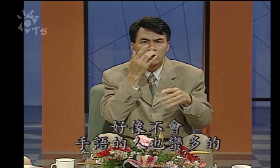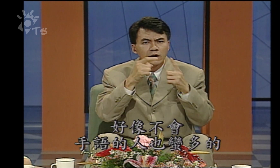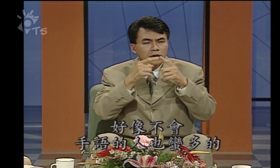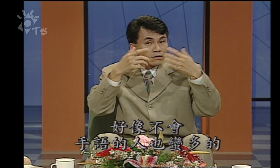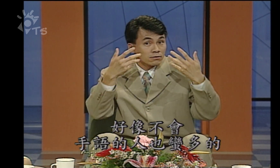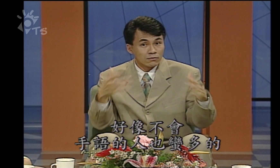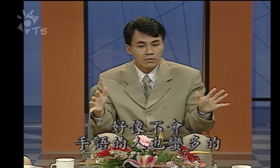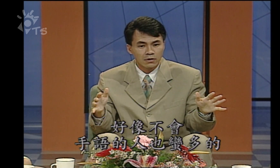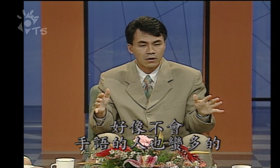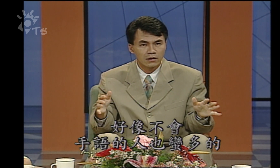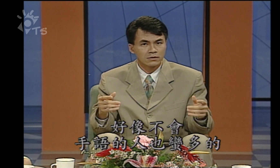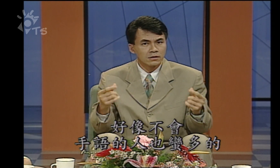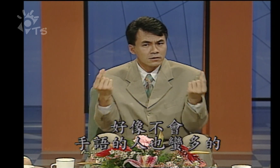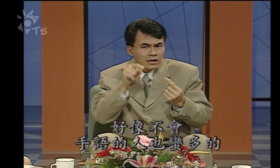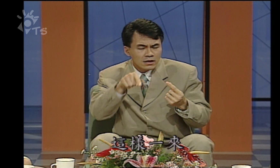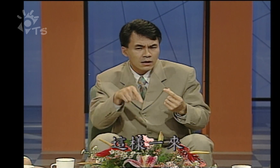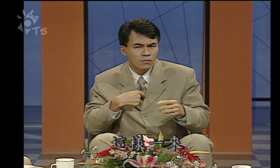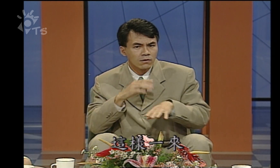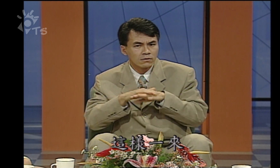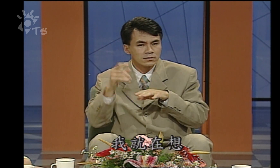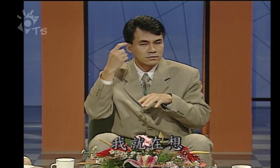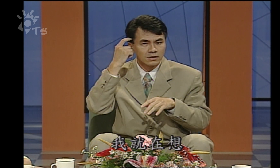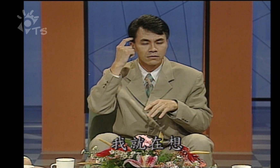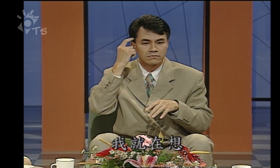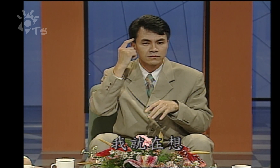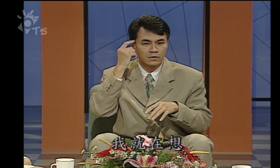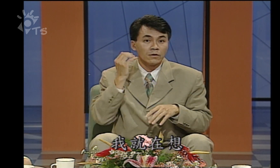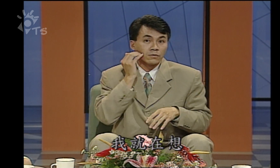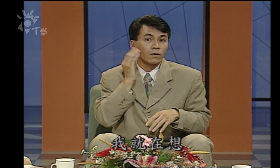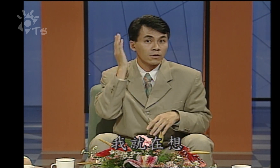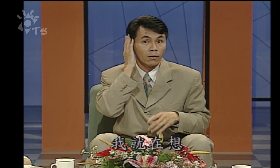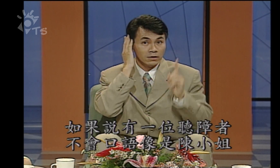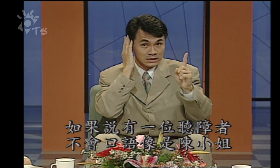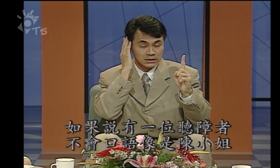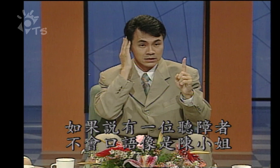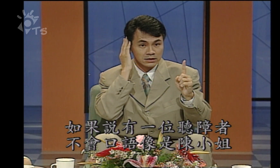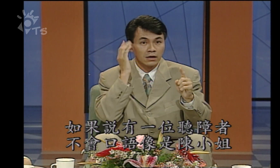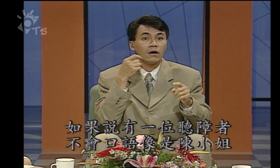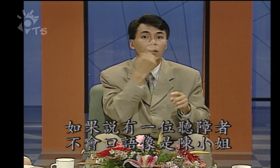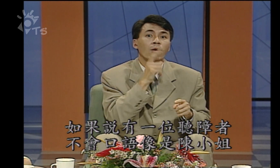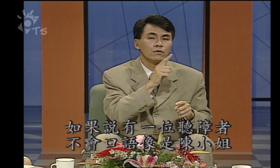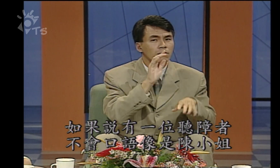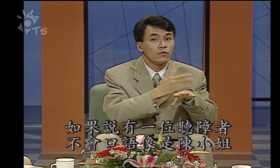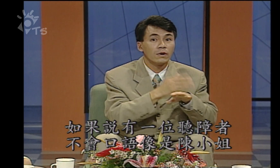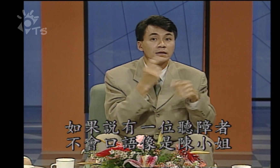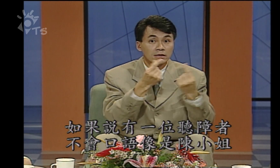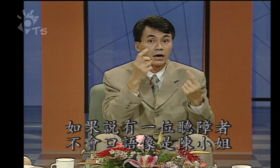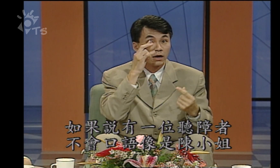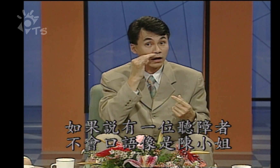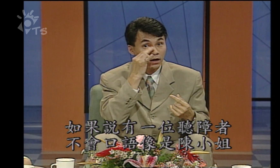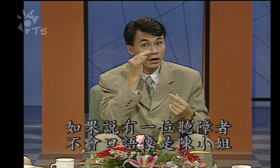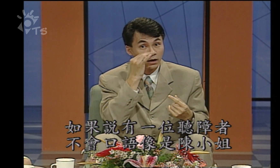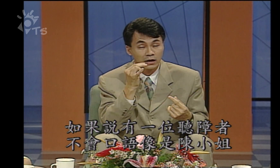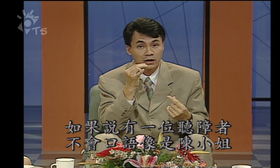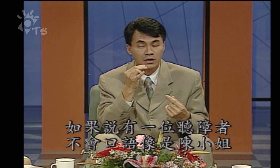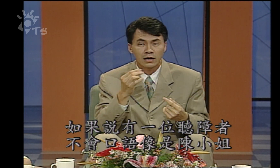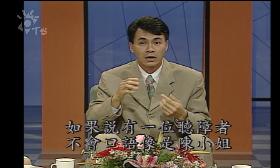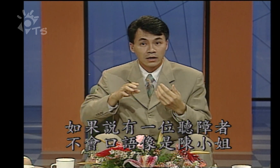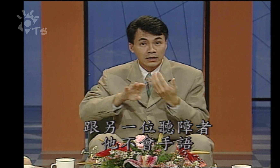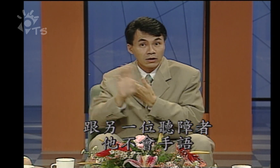手语的也蛮多的。这样一来呢，我就在想了，如果说有一位听障者他不会口语，像是陈小姐，跟另